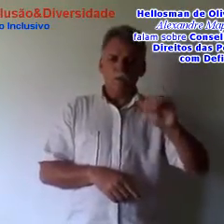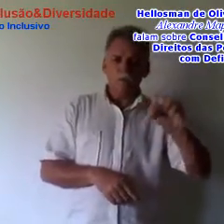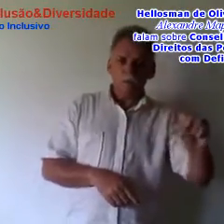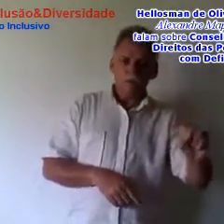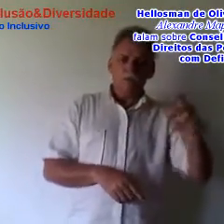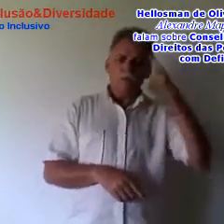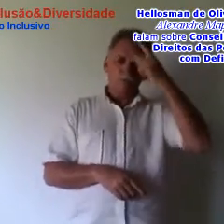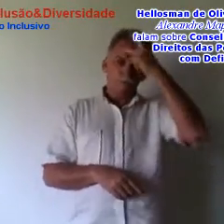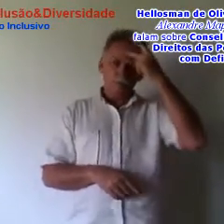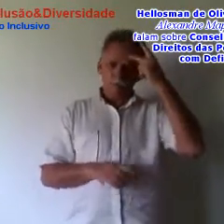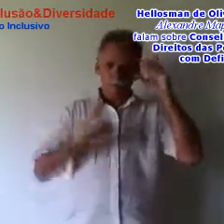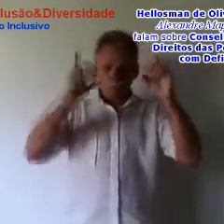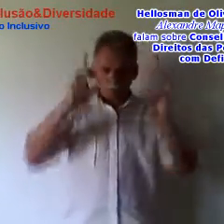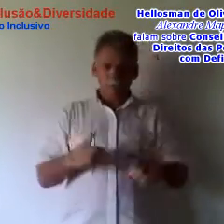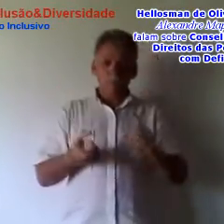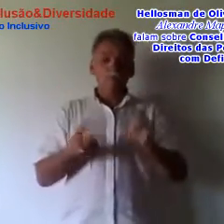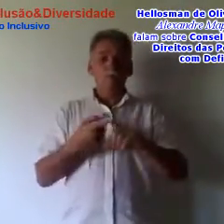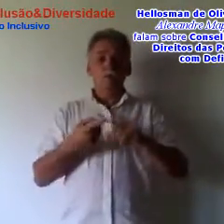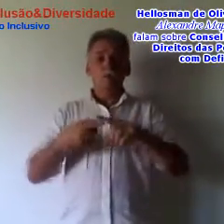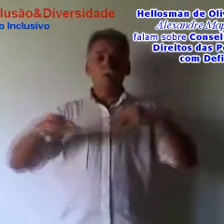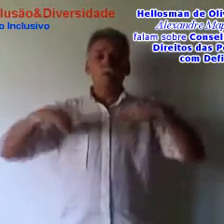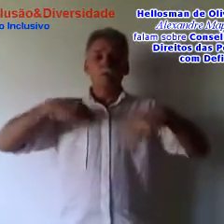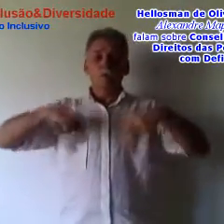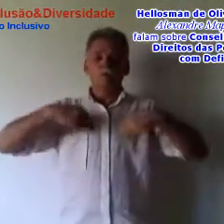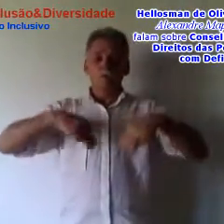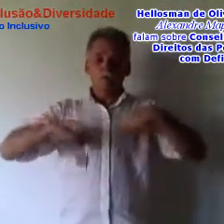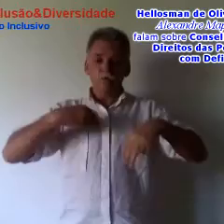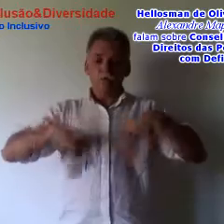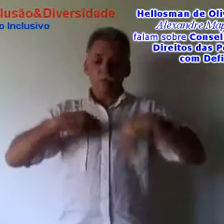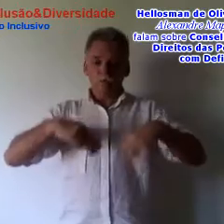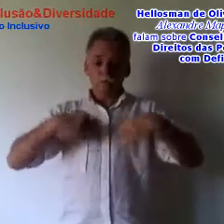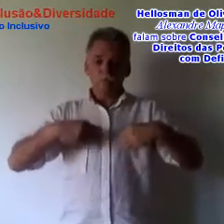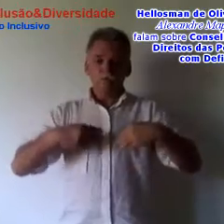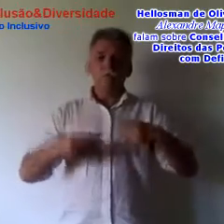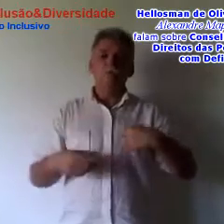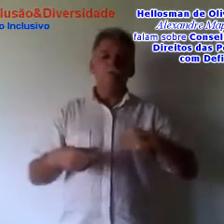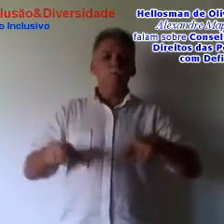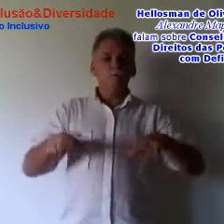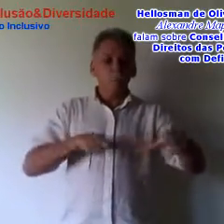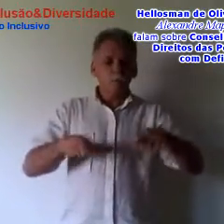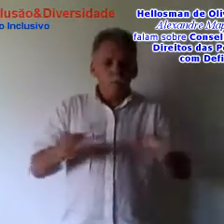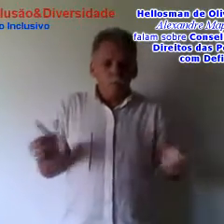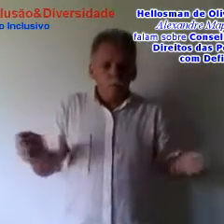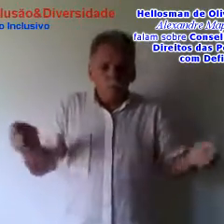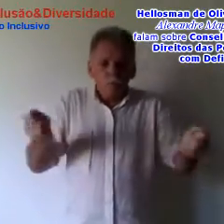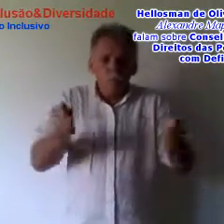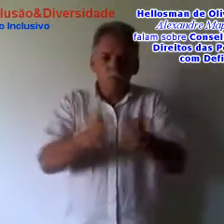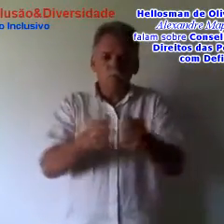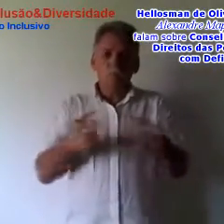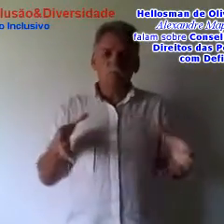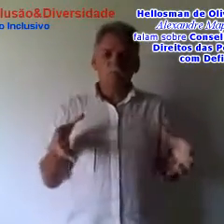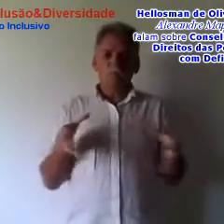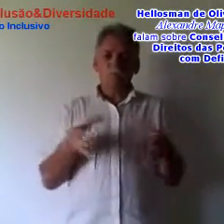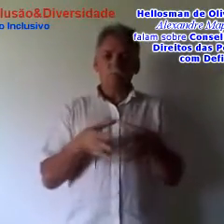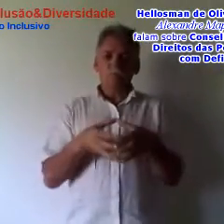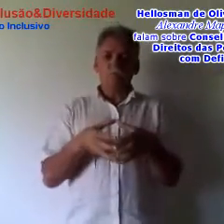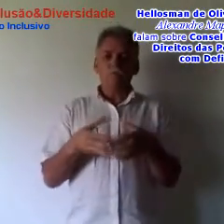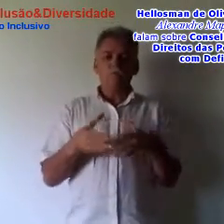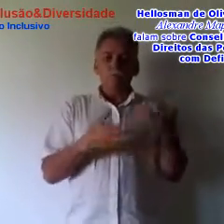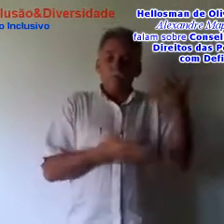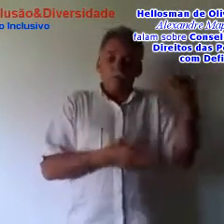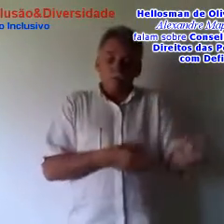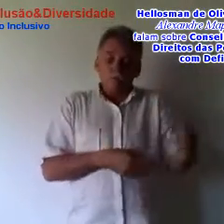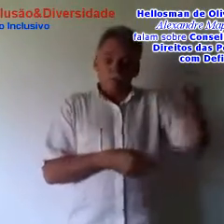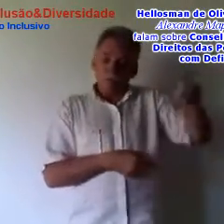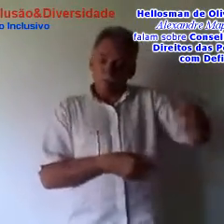e principalmente os ministérios estão trabalhando de forma articulada para cumprir o que se discutiu, o que se foi aprovado na